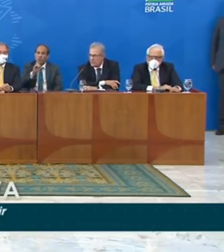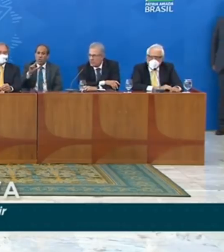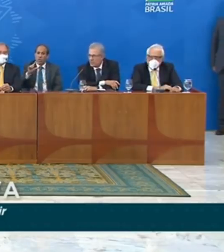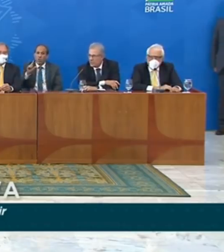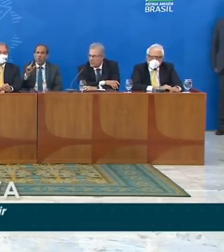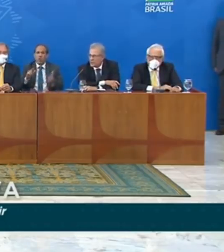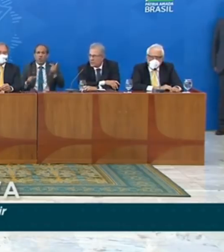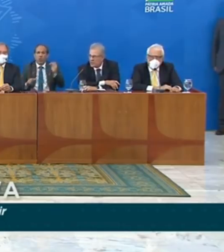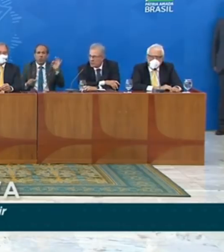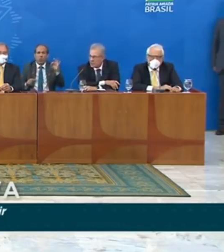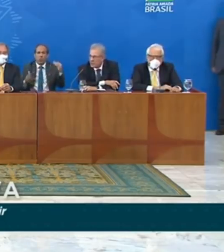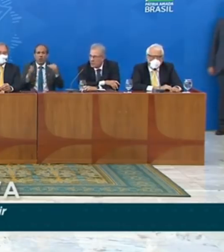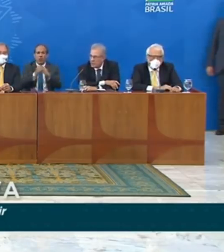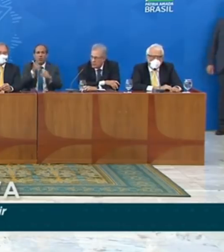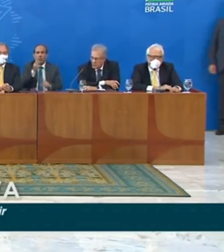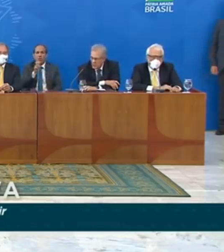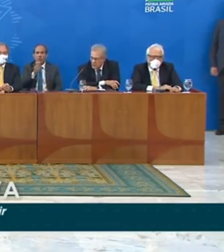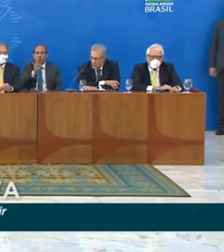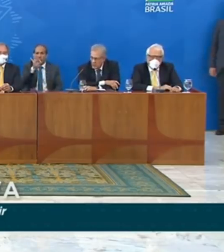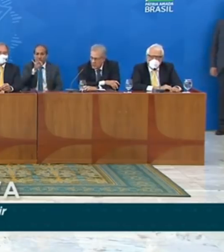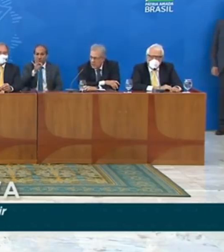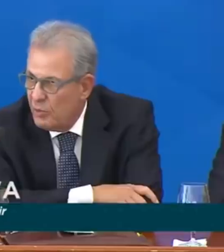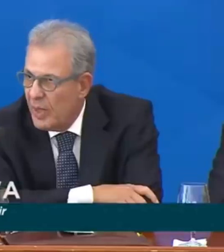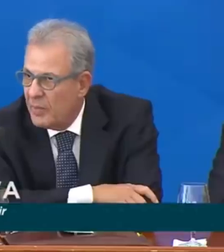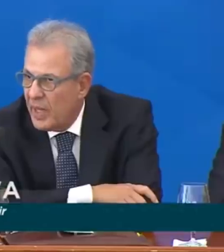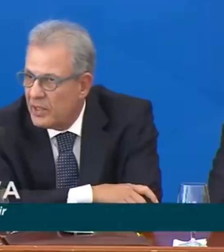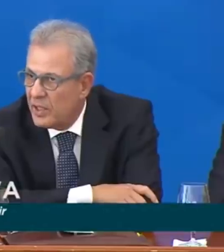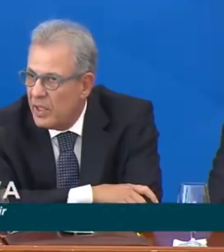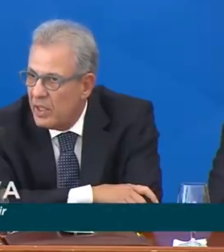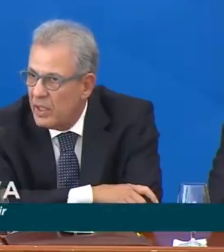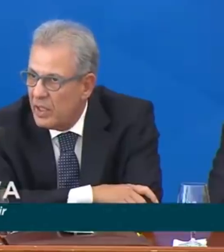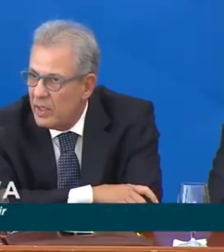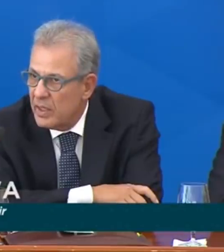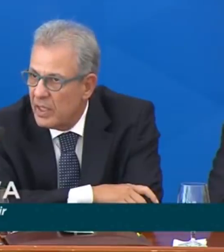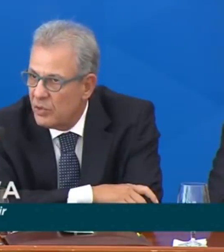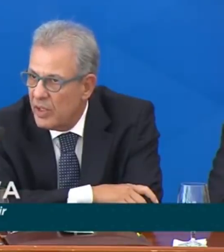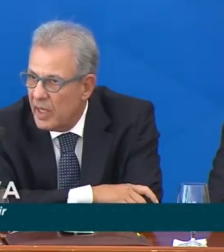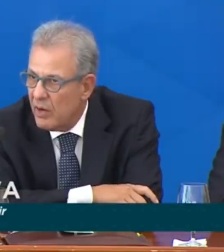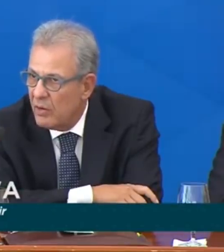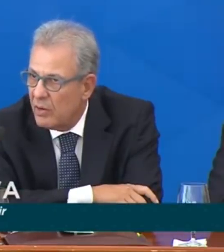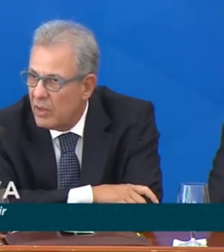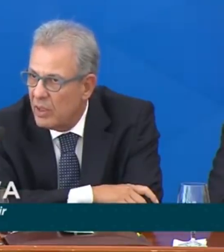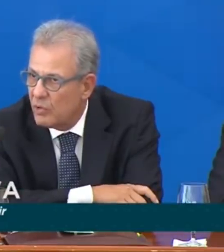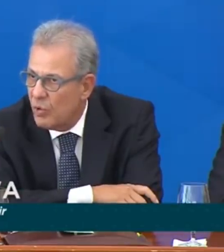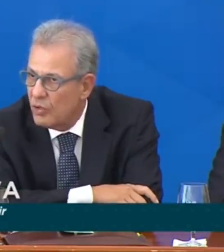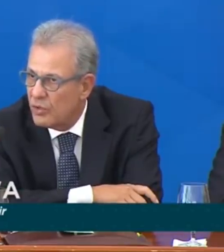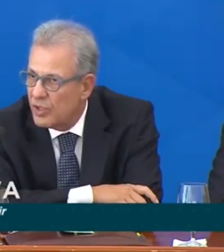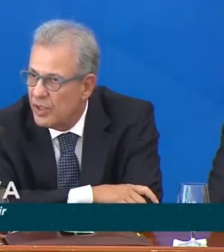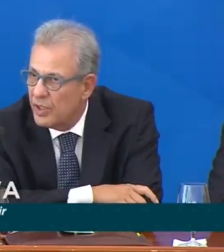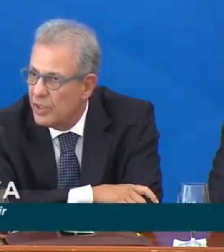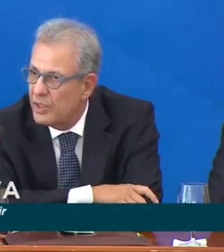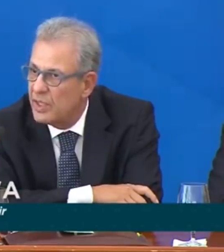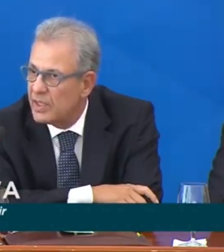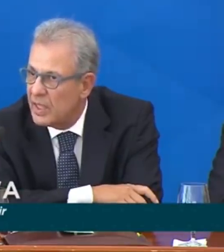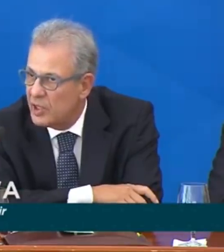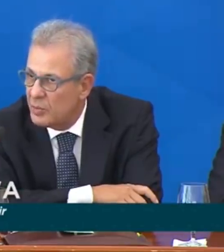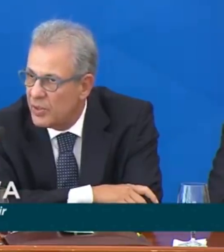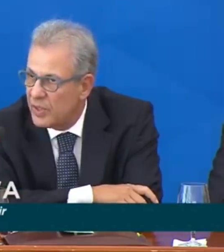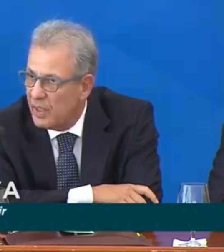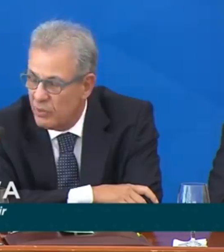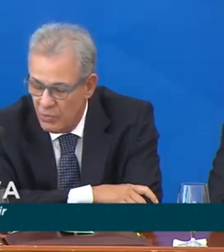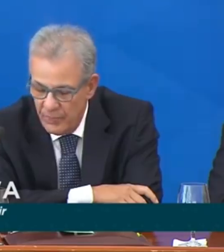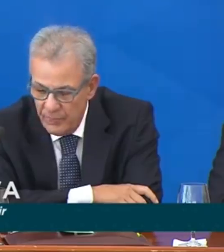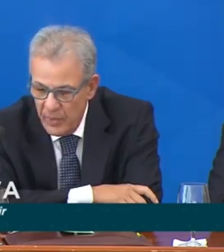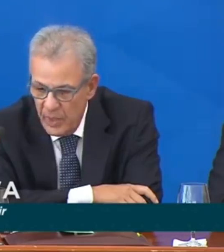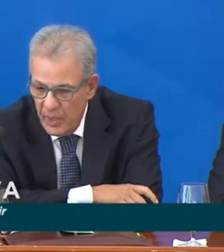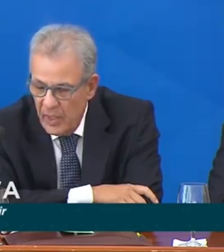a 25%, tendo uma média nacional em torno de